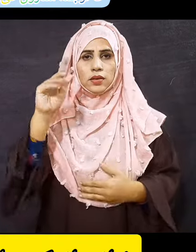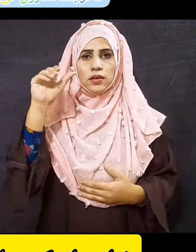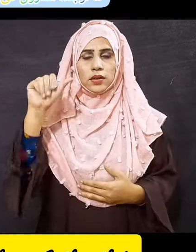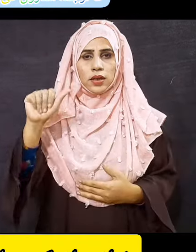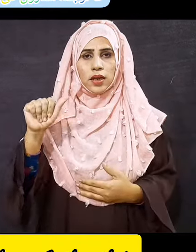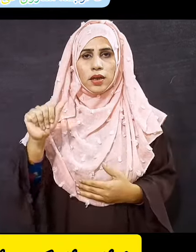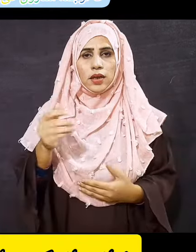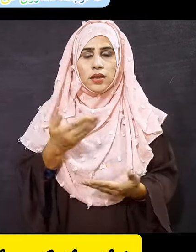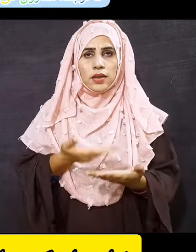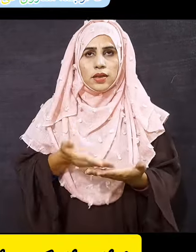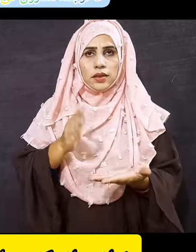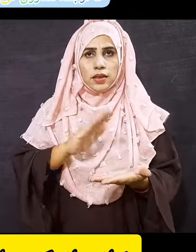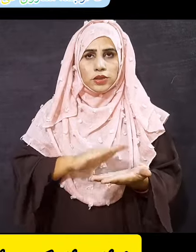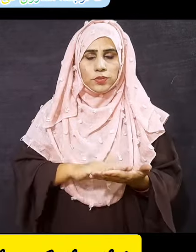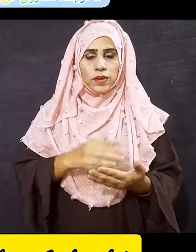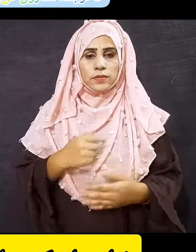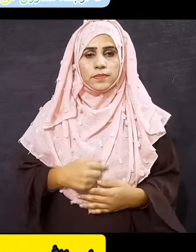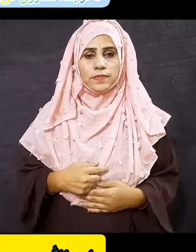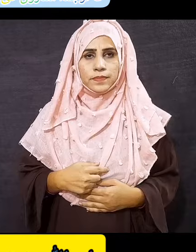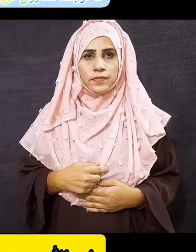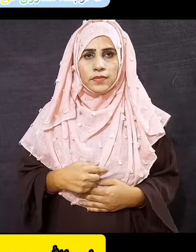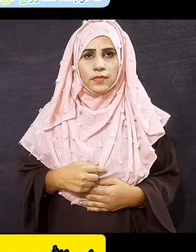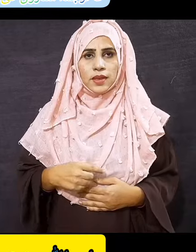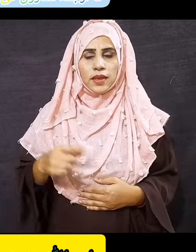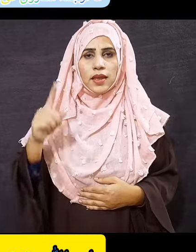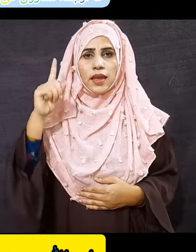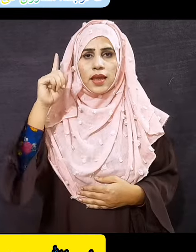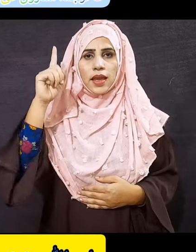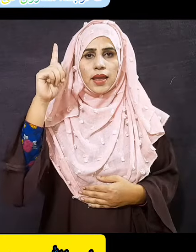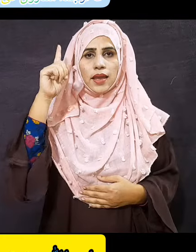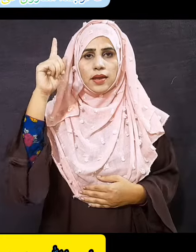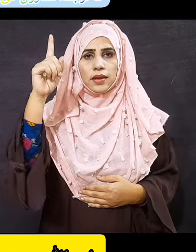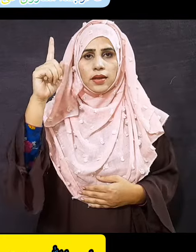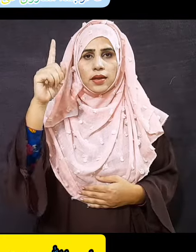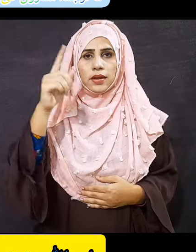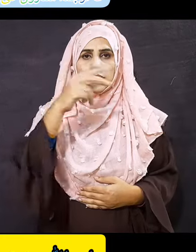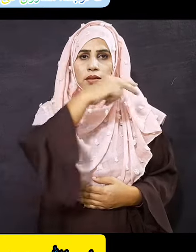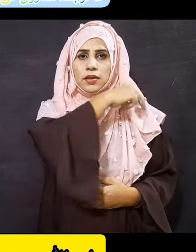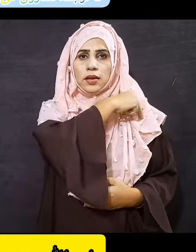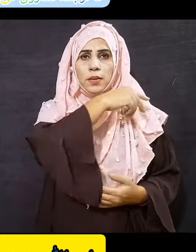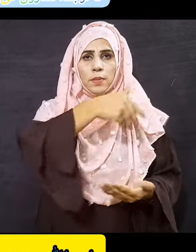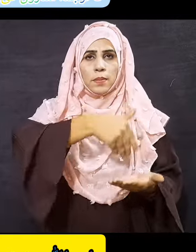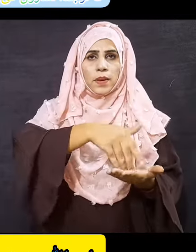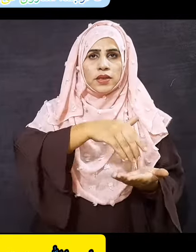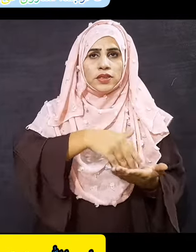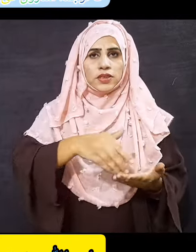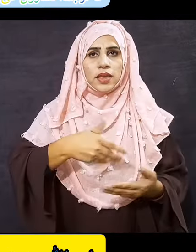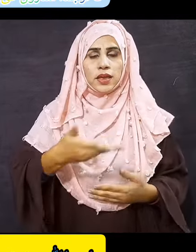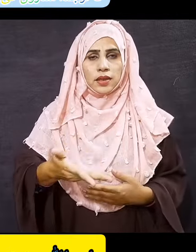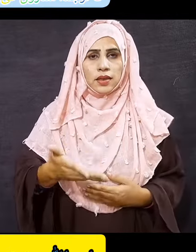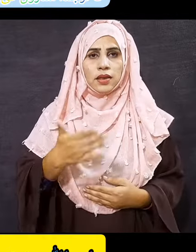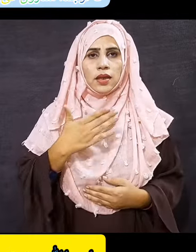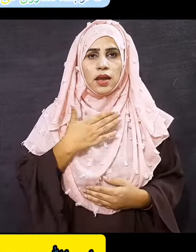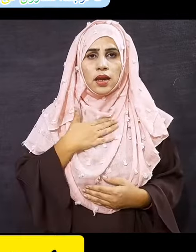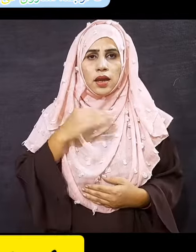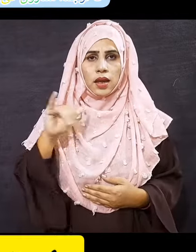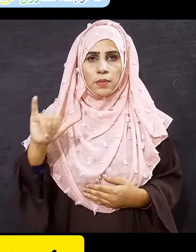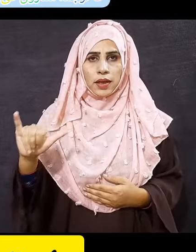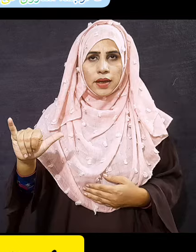کا ترجمہ اے اللہ بخش دے